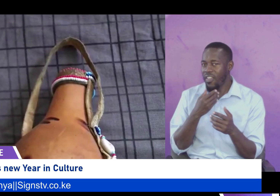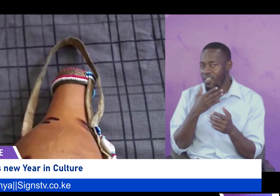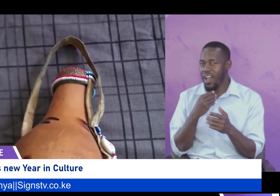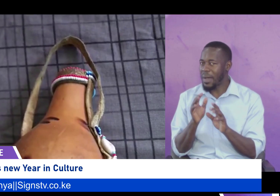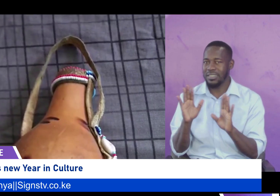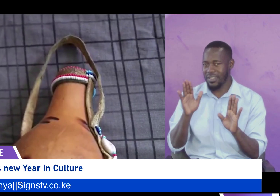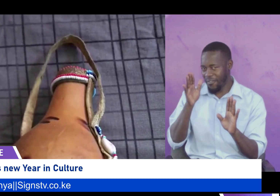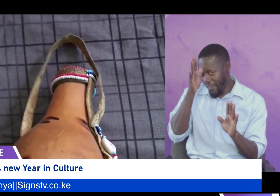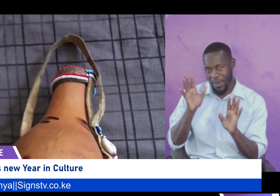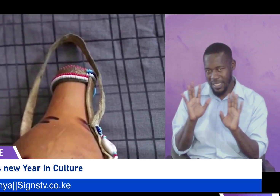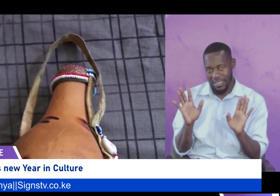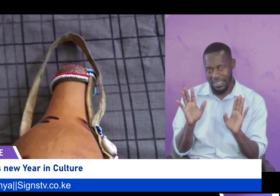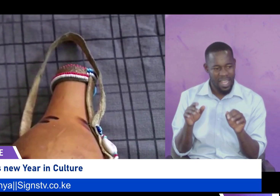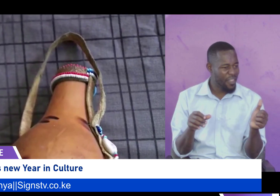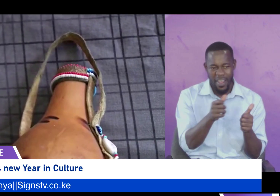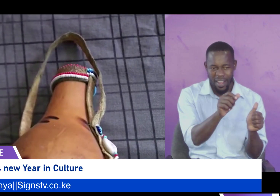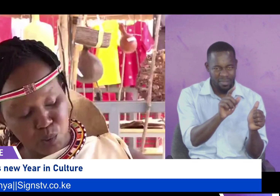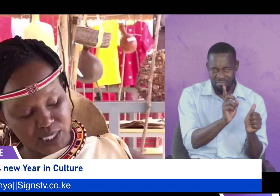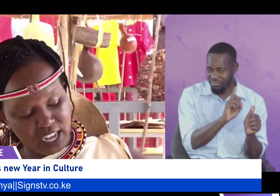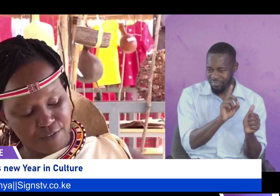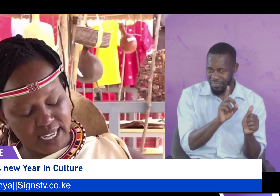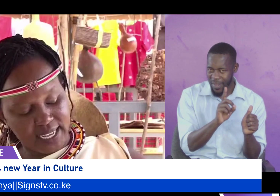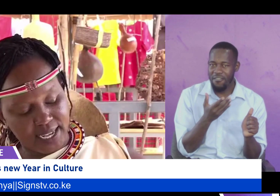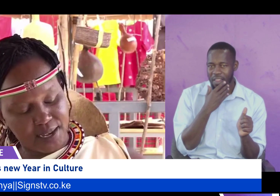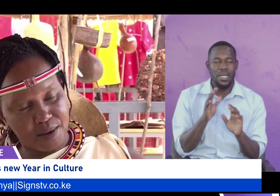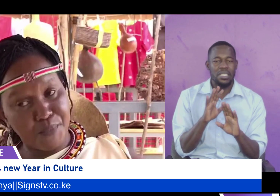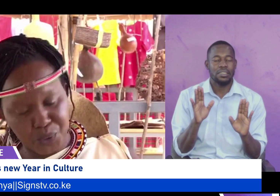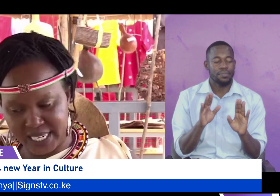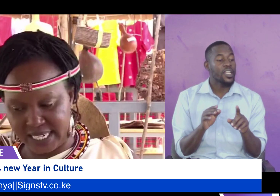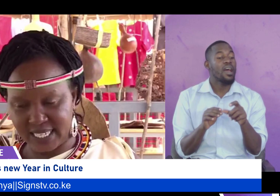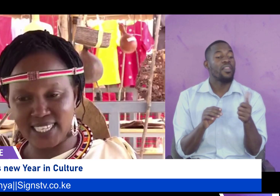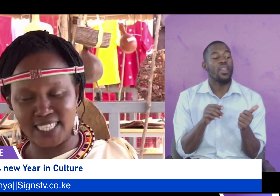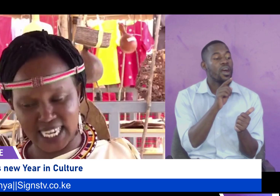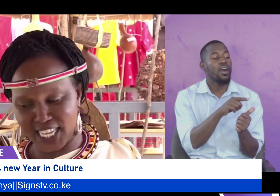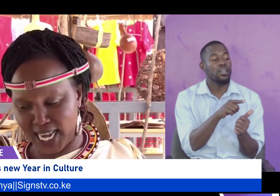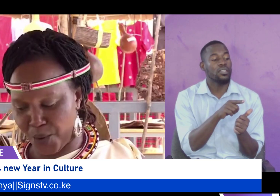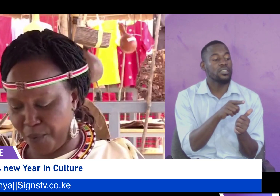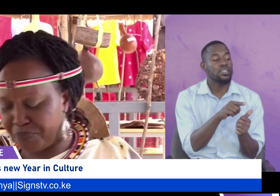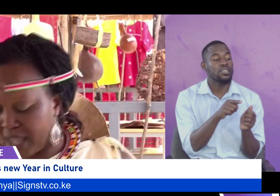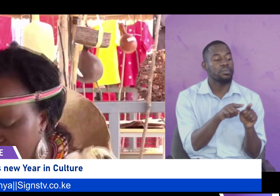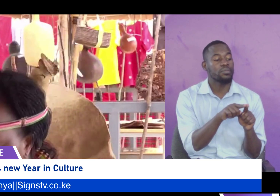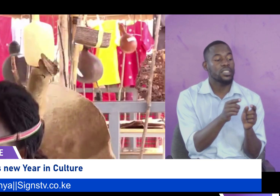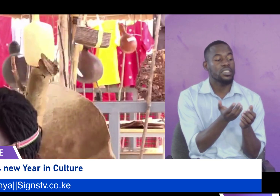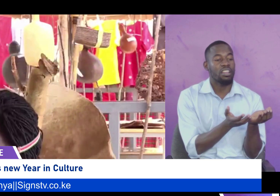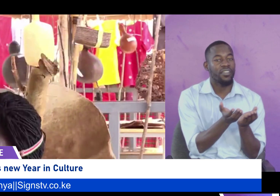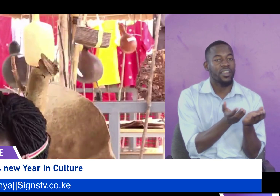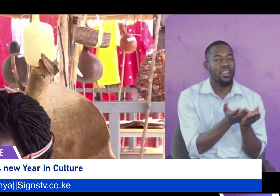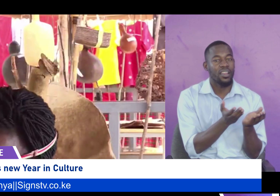Muget ilikuwa inatumika kuserve milk, si jaki ya leo. This is